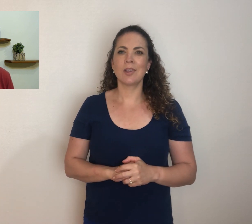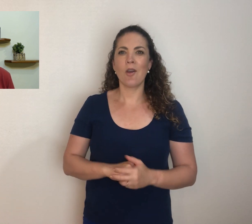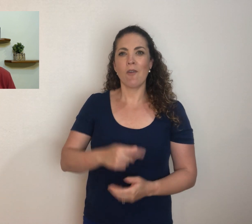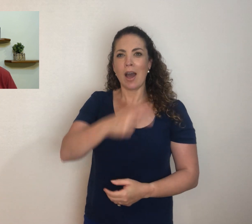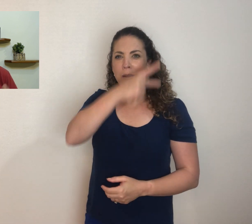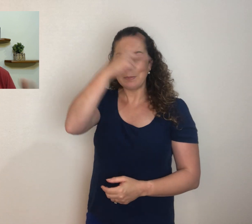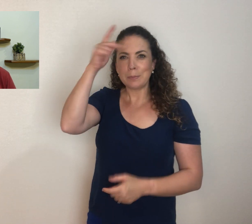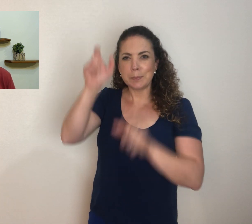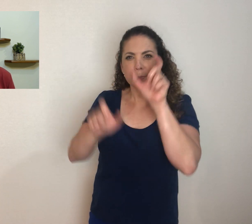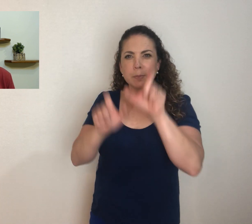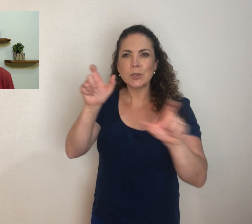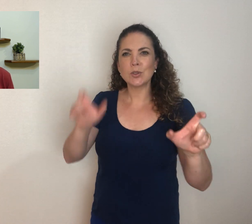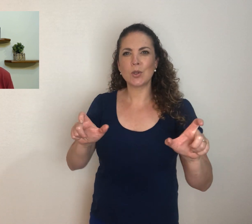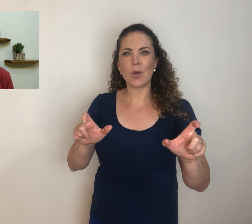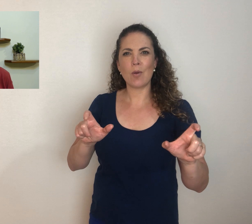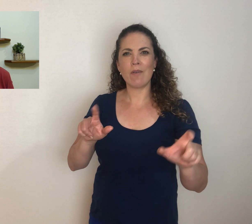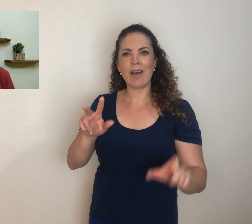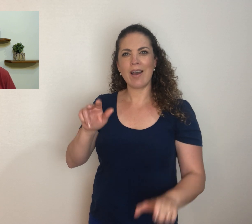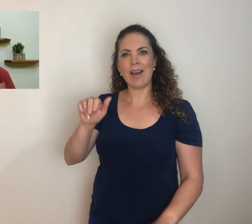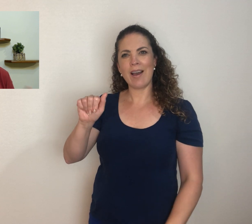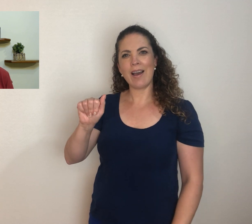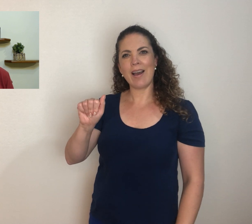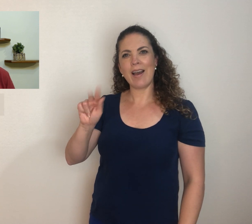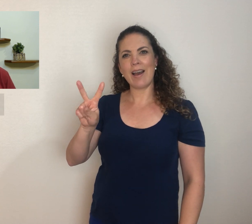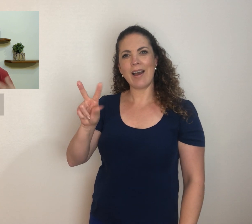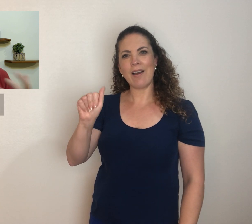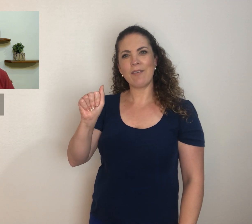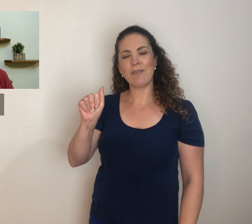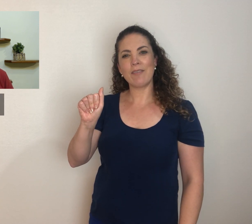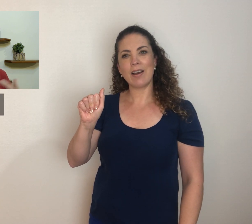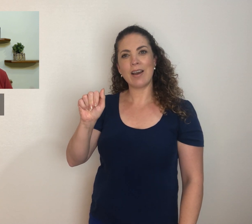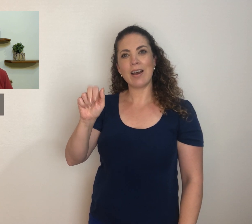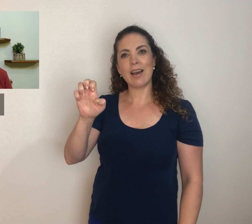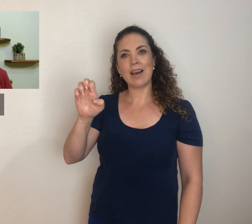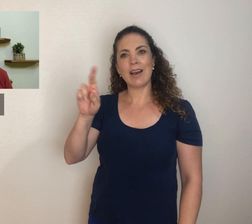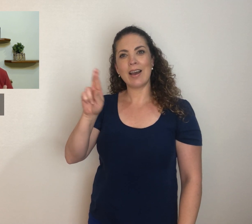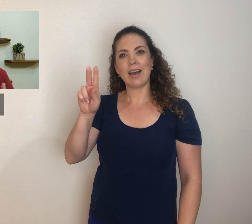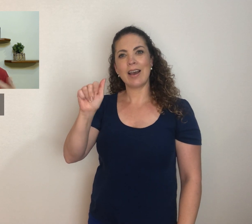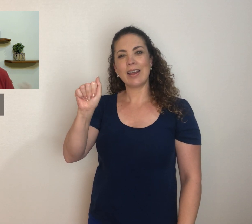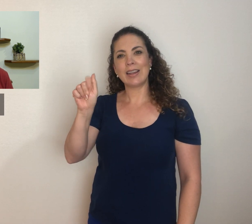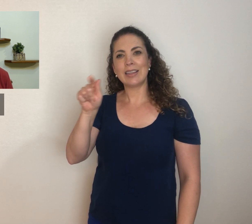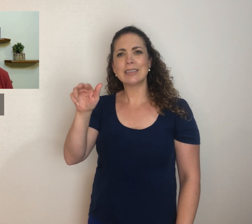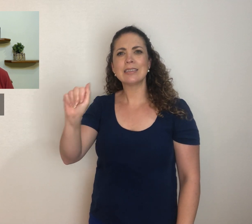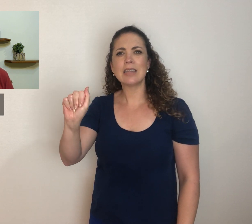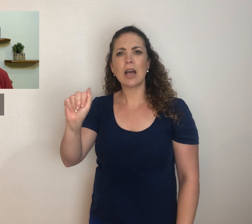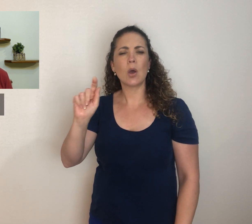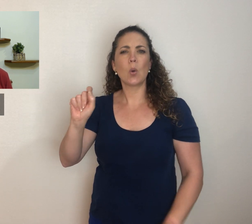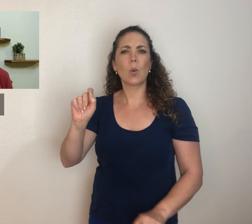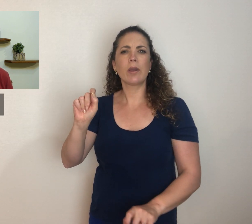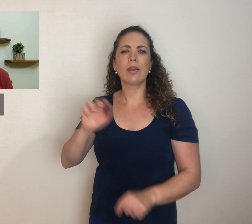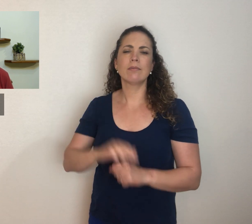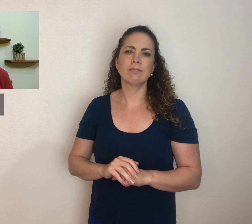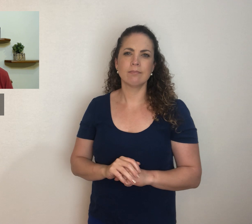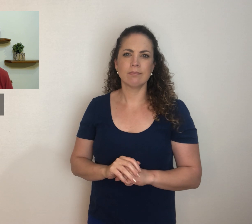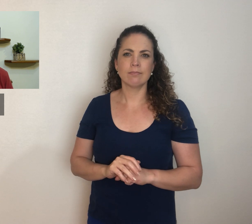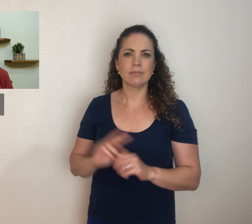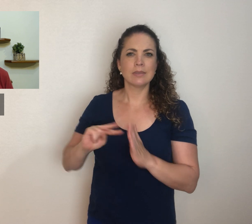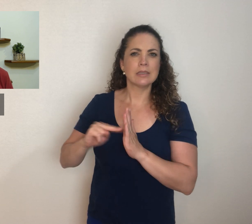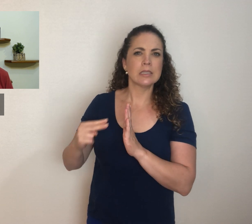Literalmente, a avareza é amor ao dinheiro, a busca e apego à riqueza e aos